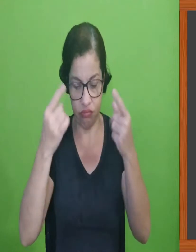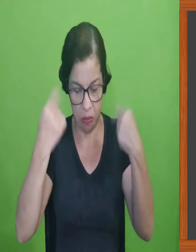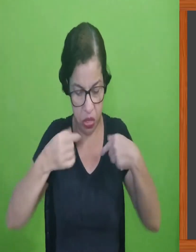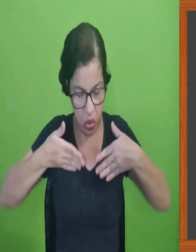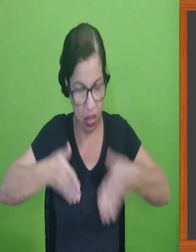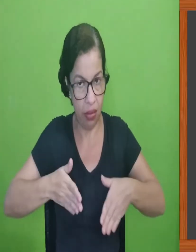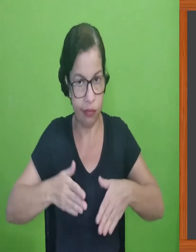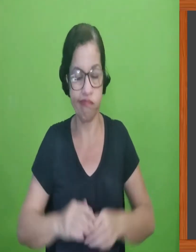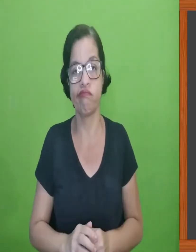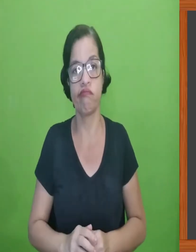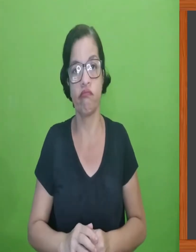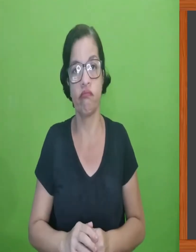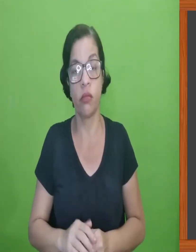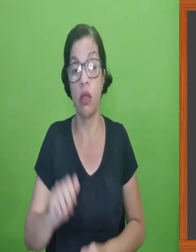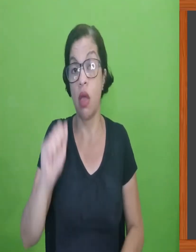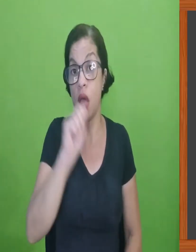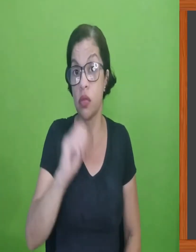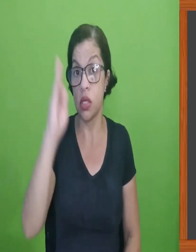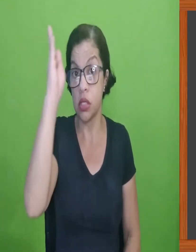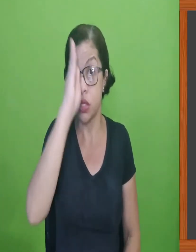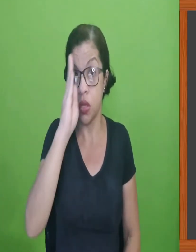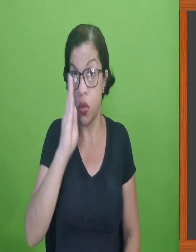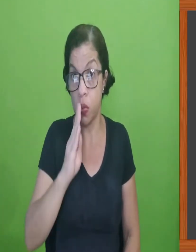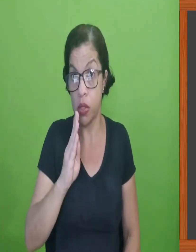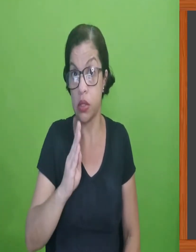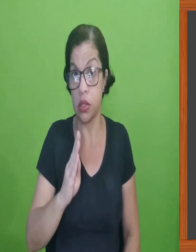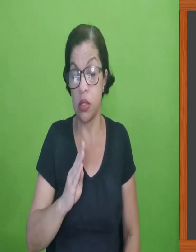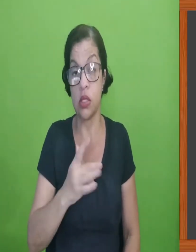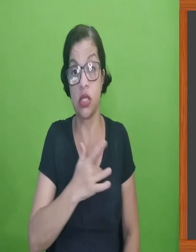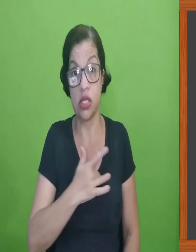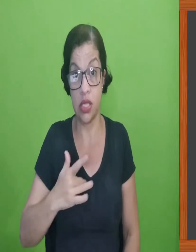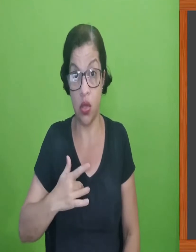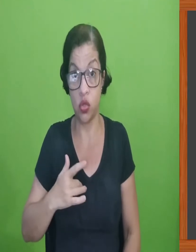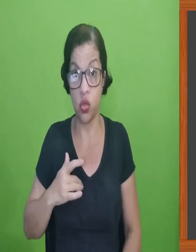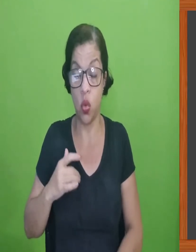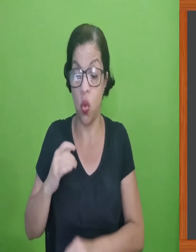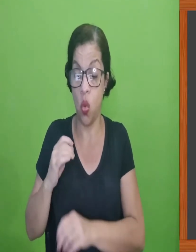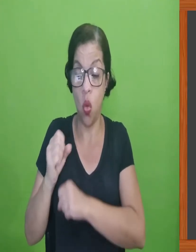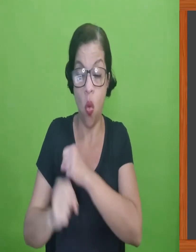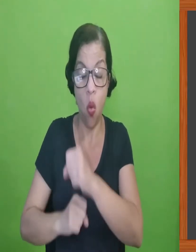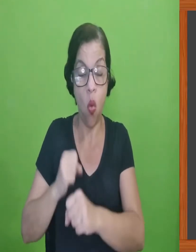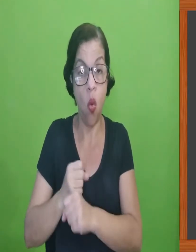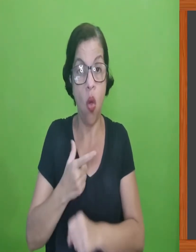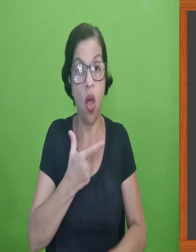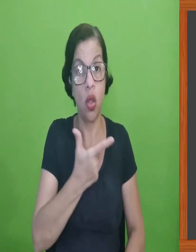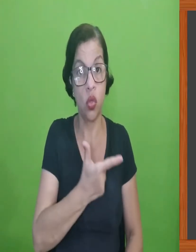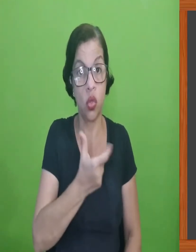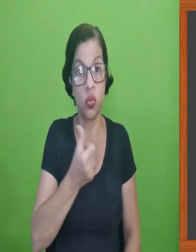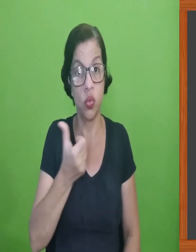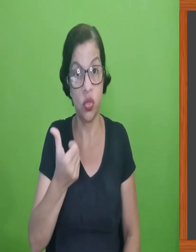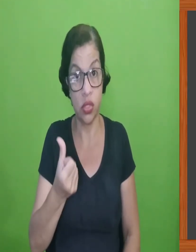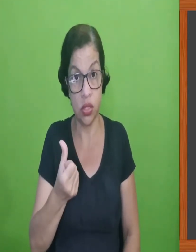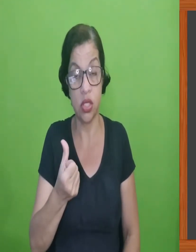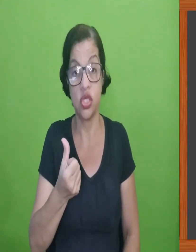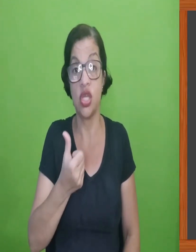A Organização Mundial da Saúde estima que em 2016, 17,9 milhões de